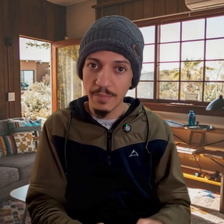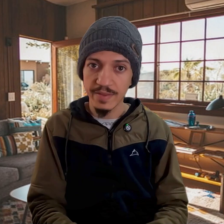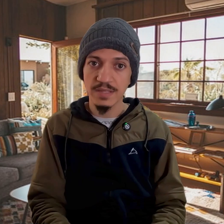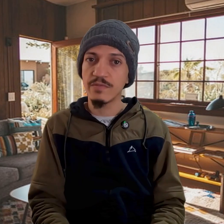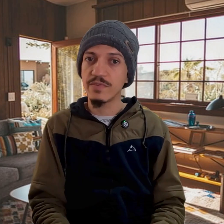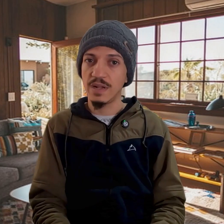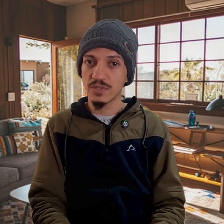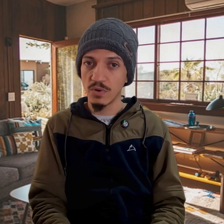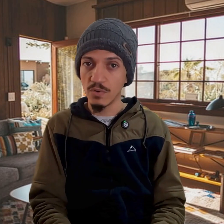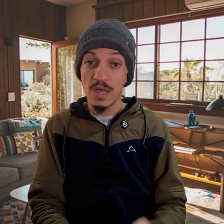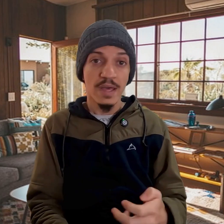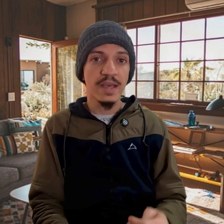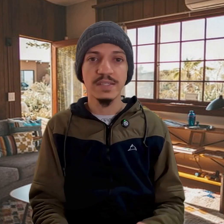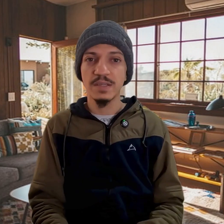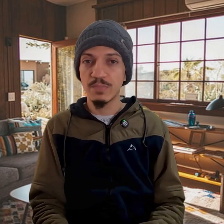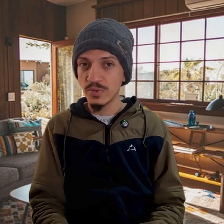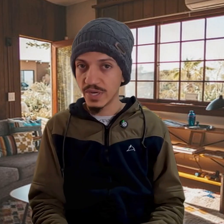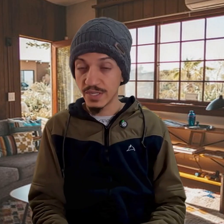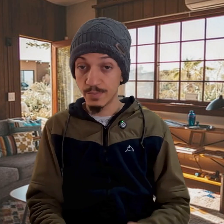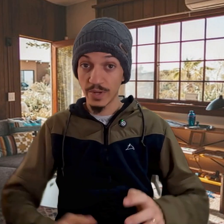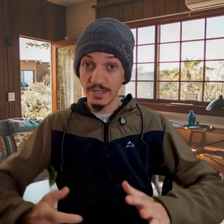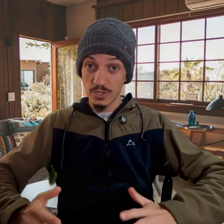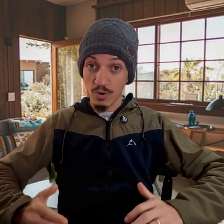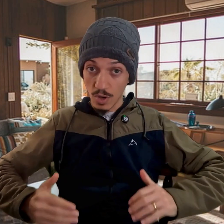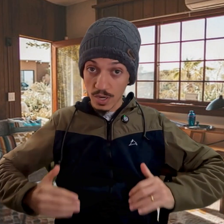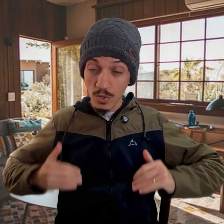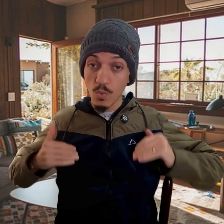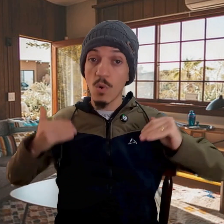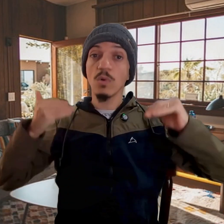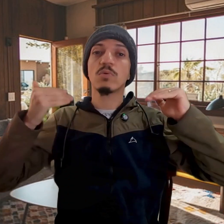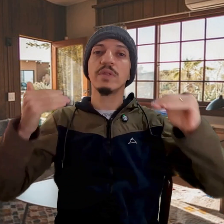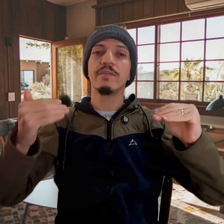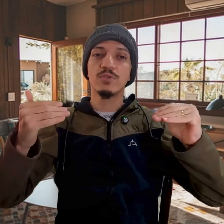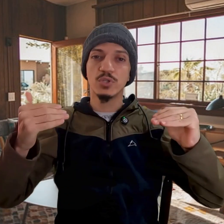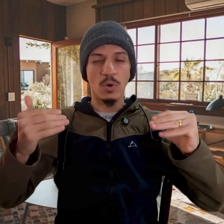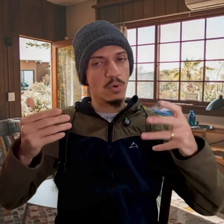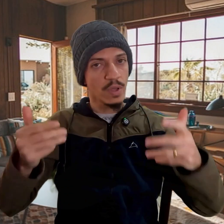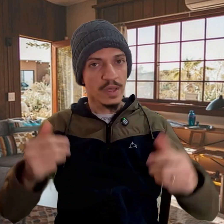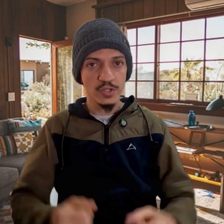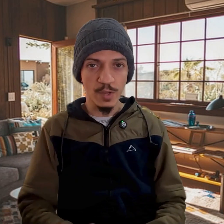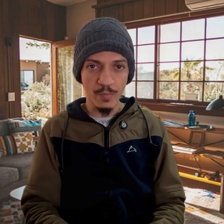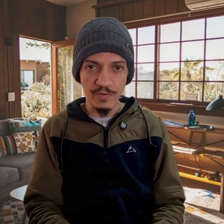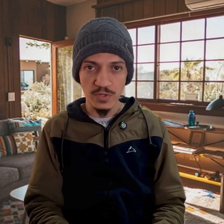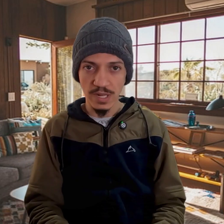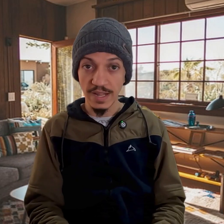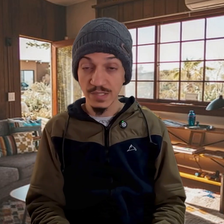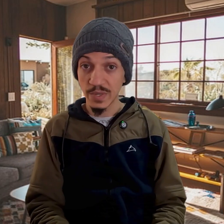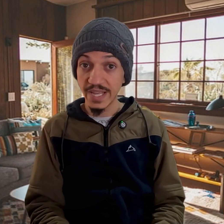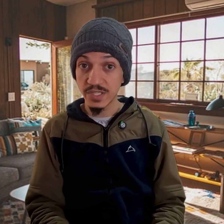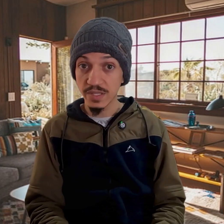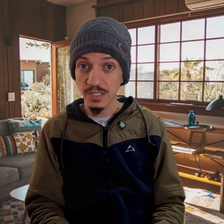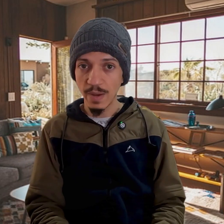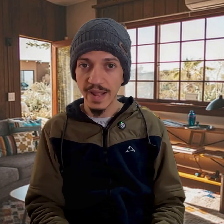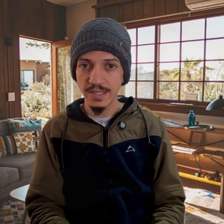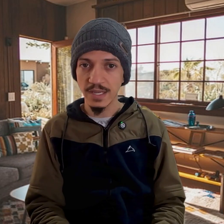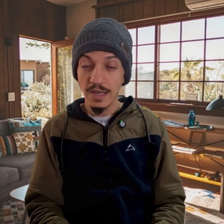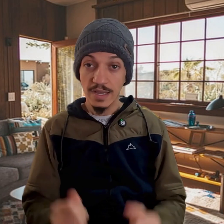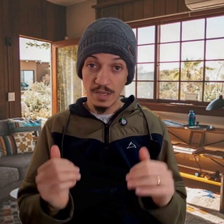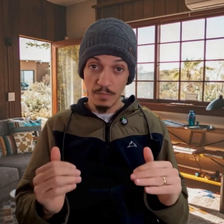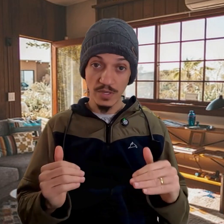interpretação finalizou e assim por diante, porque isso te coloca num outro nível de jogo de profissionalismo e de transparência, que pode